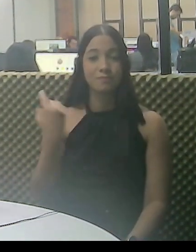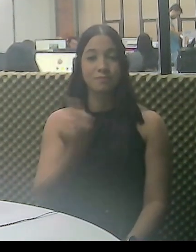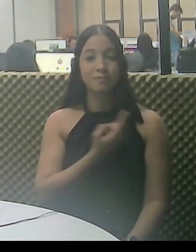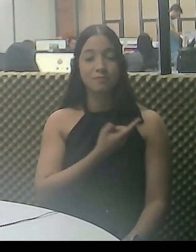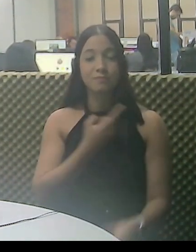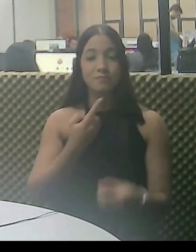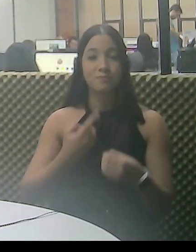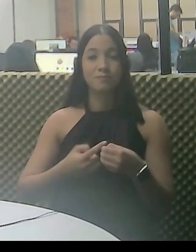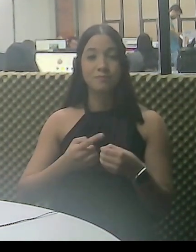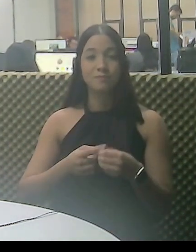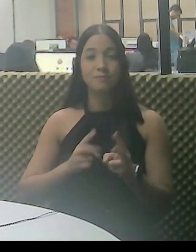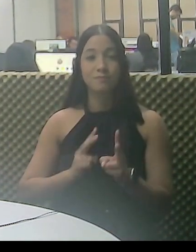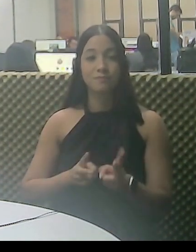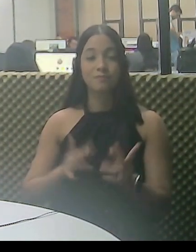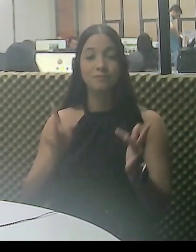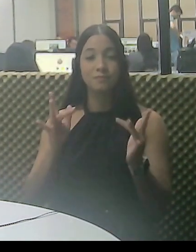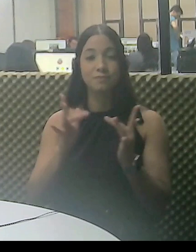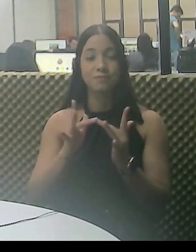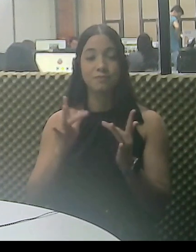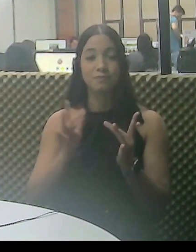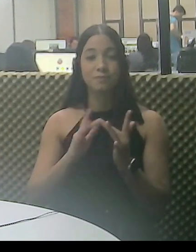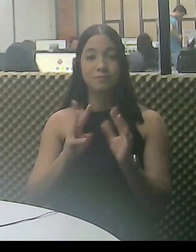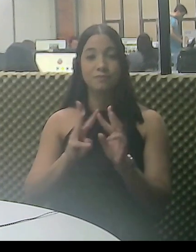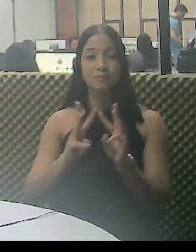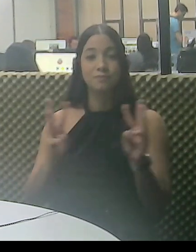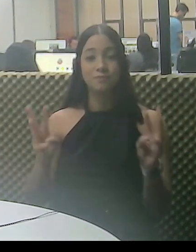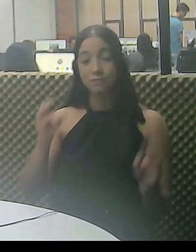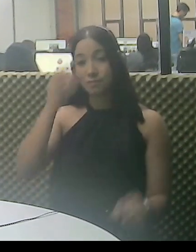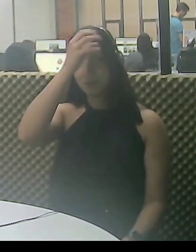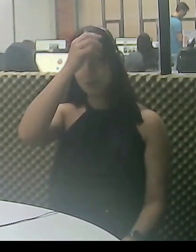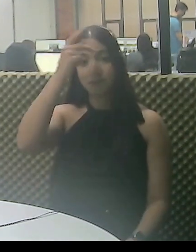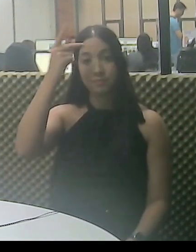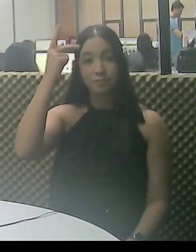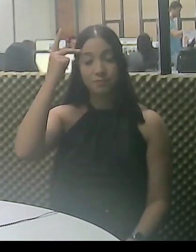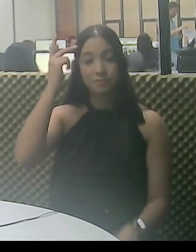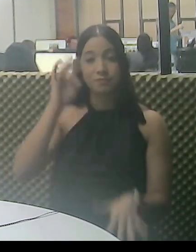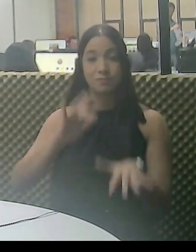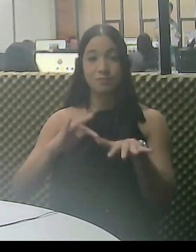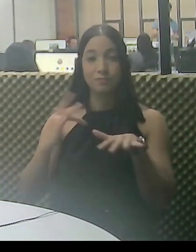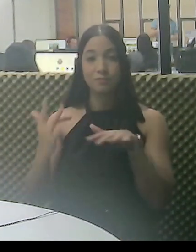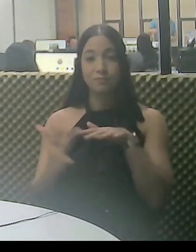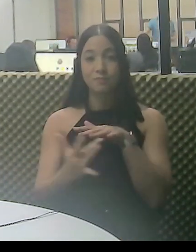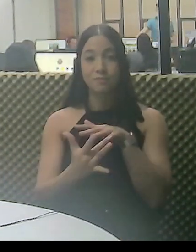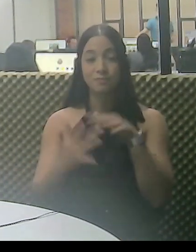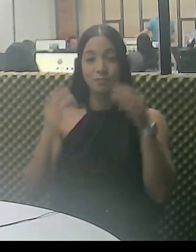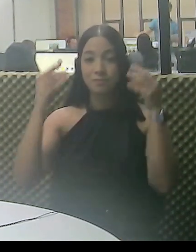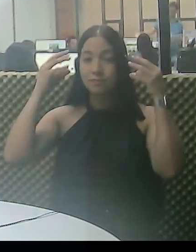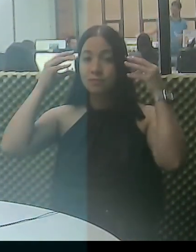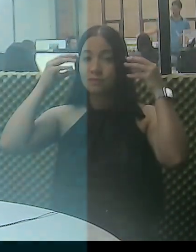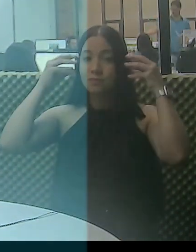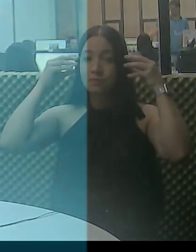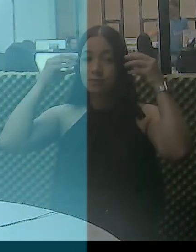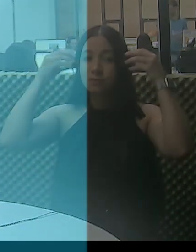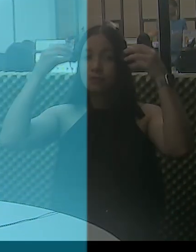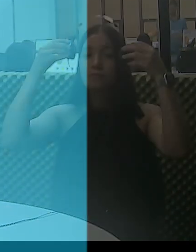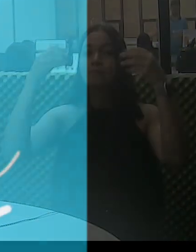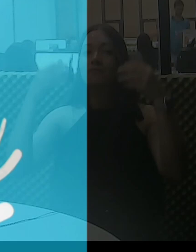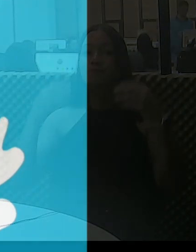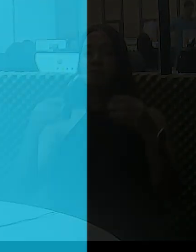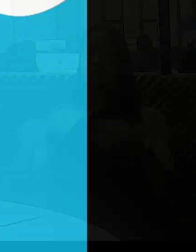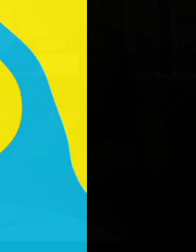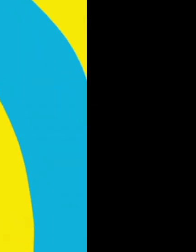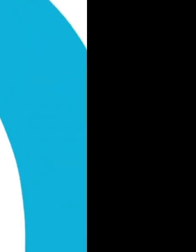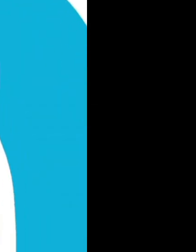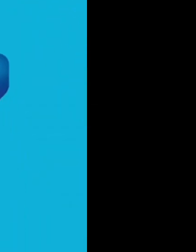do programa da Rádio Nossa Cidade. Continue conosco no portal da Prefeitura e nas redes sociais.